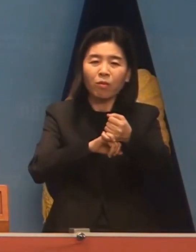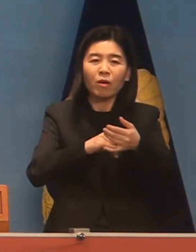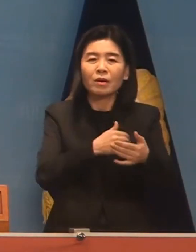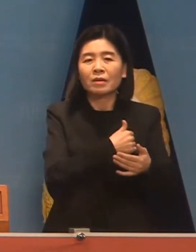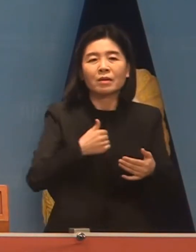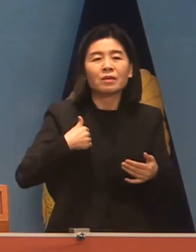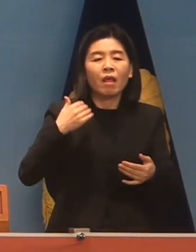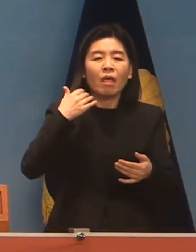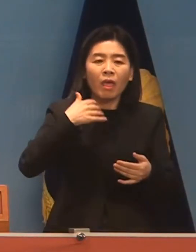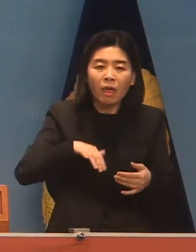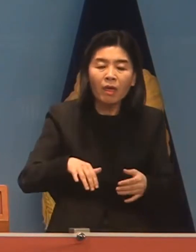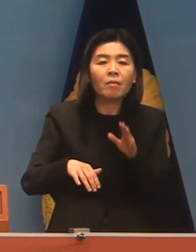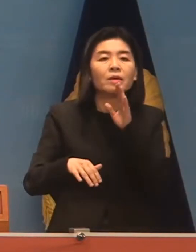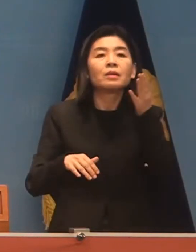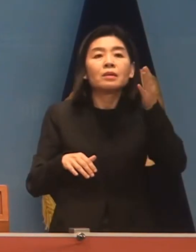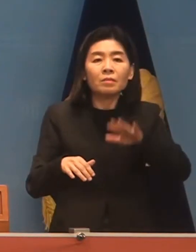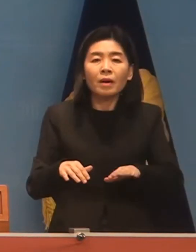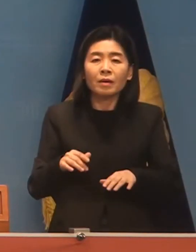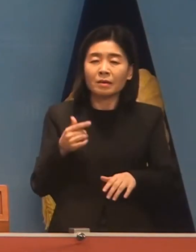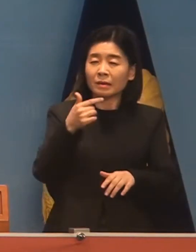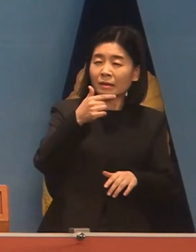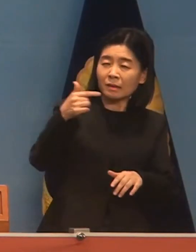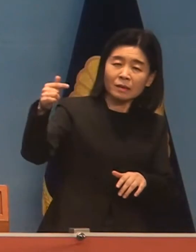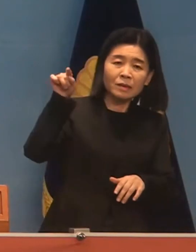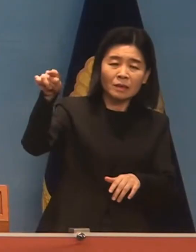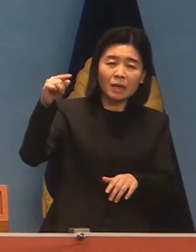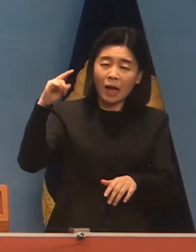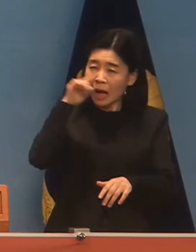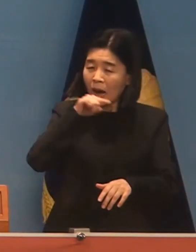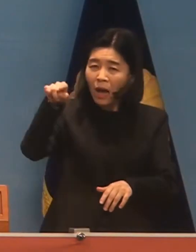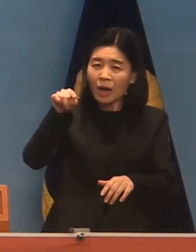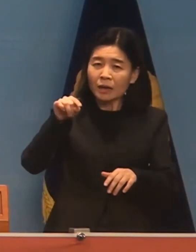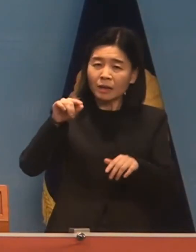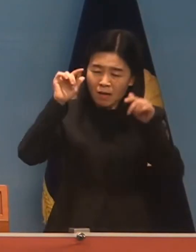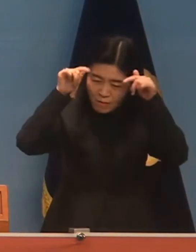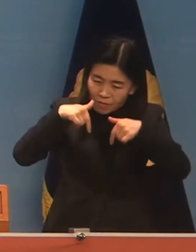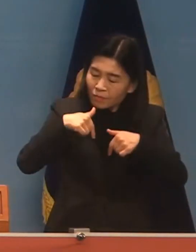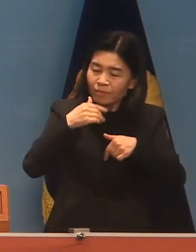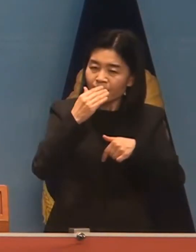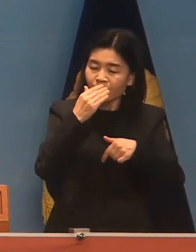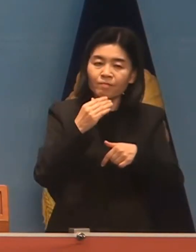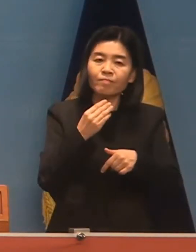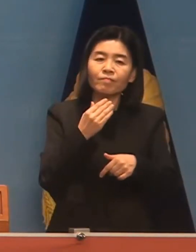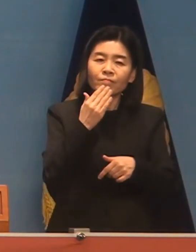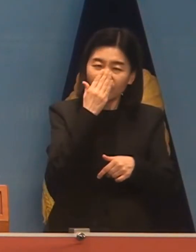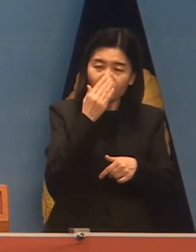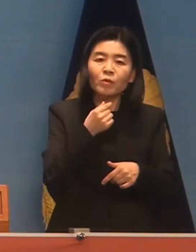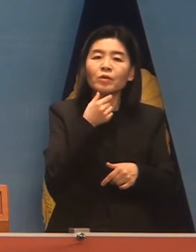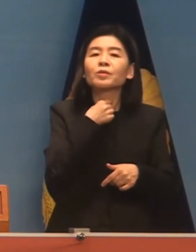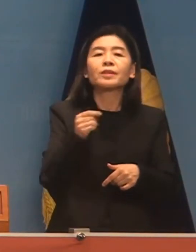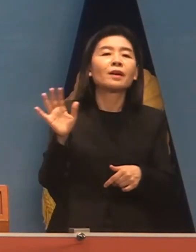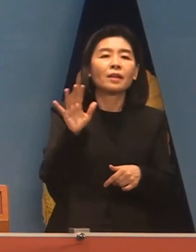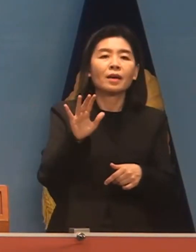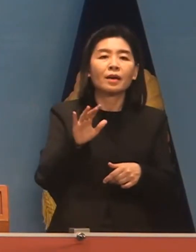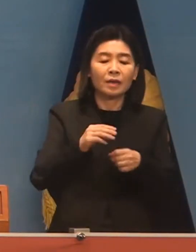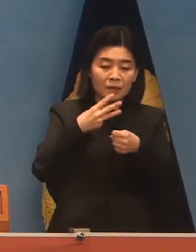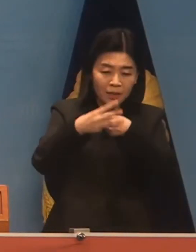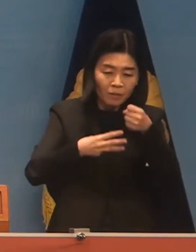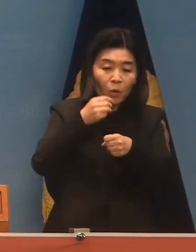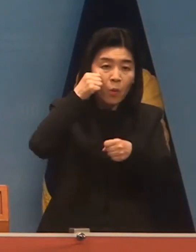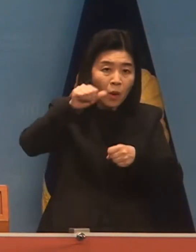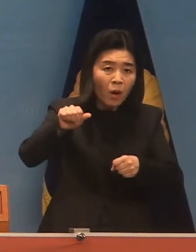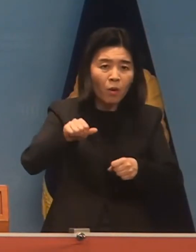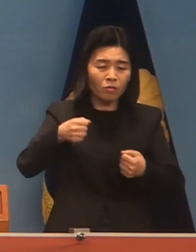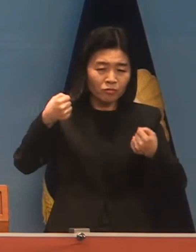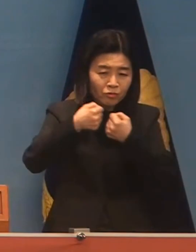그렇지만 저 거대한 앞에서 굴복하고 싶지도 않습니다. 3년 5개월의 투쟁으로 알게 된